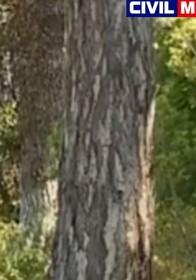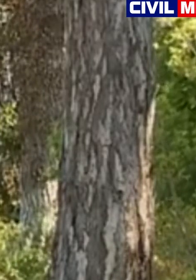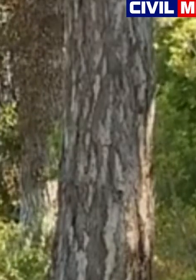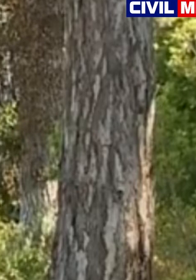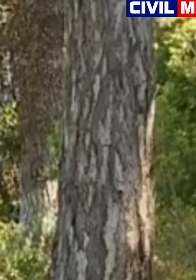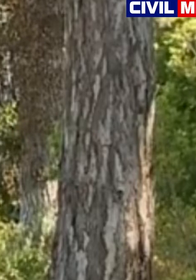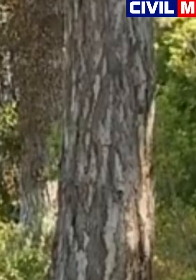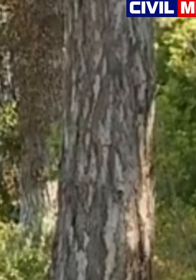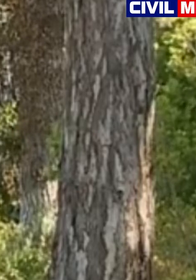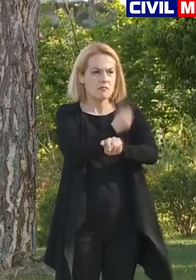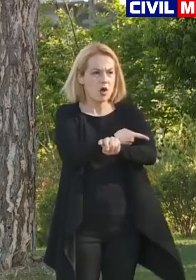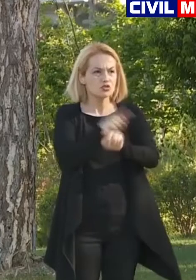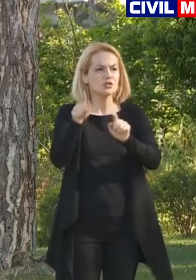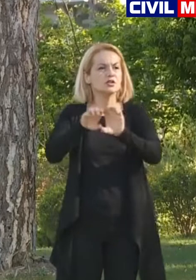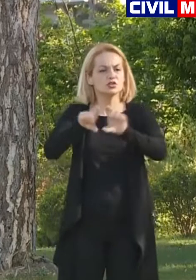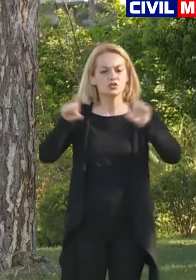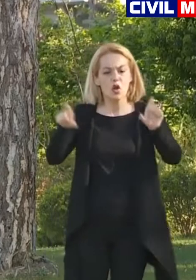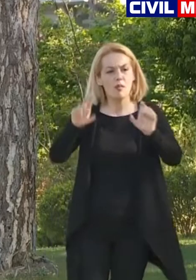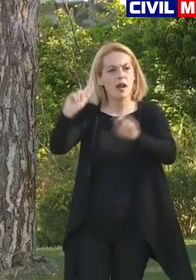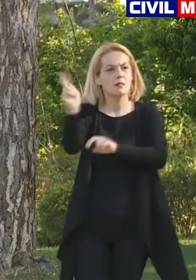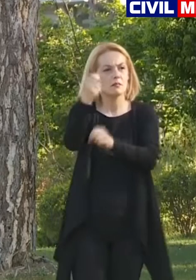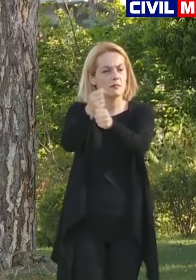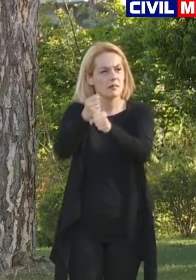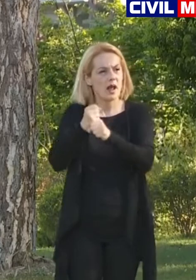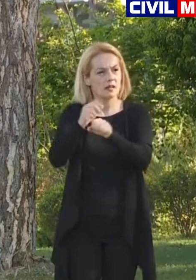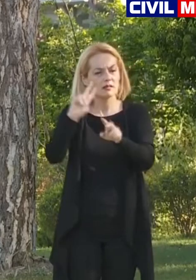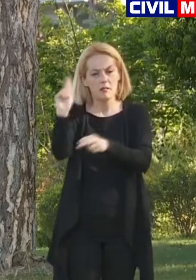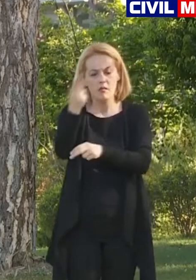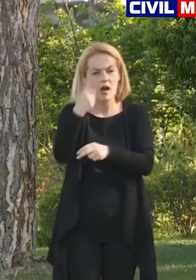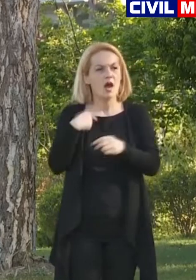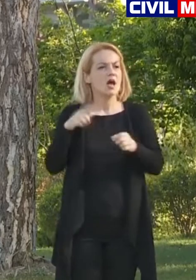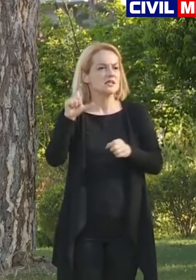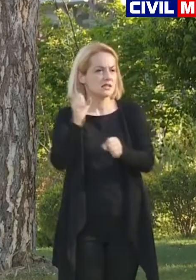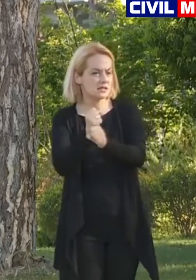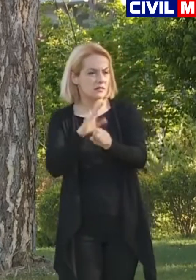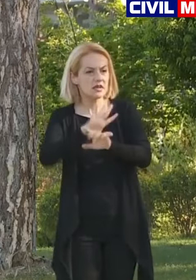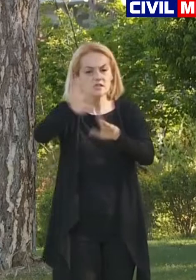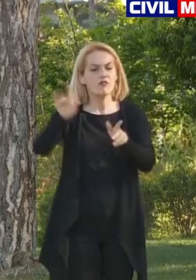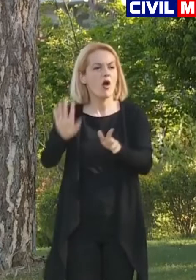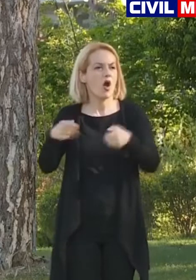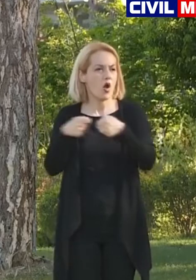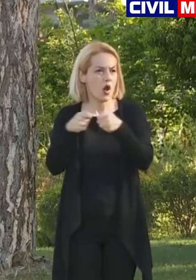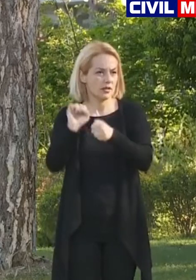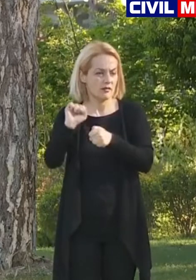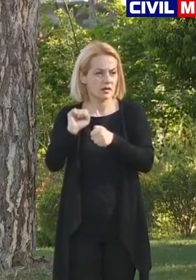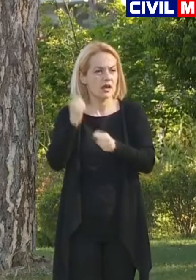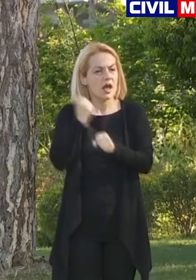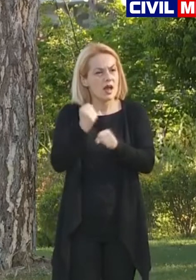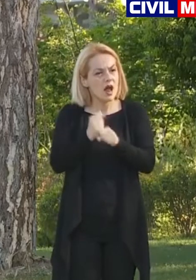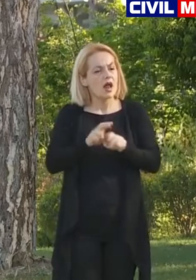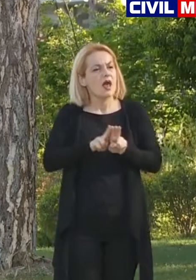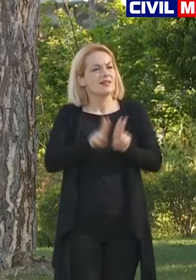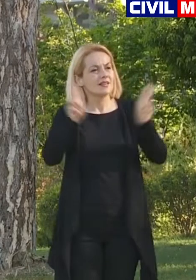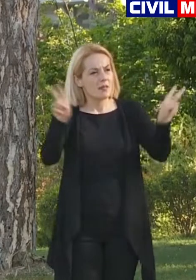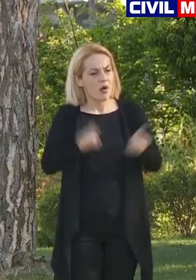на избори на граѓаните. Социјалдемократскиот сојуз и коалицијата на сите можни начини направи демократски